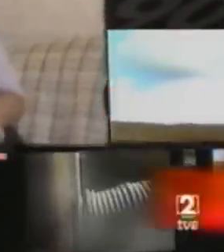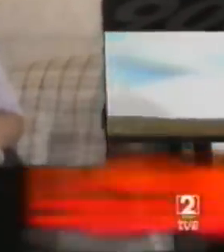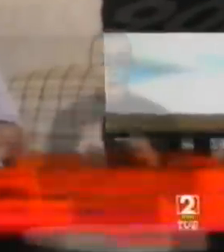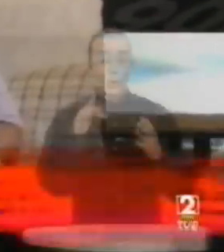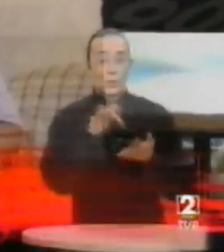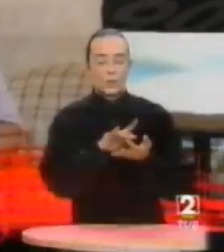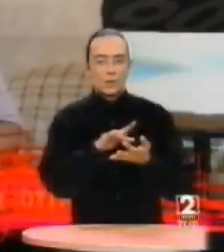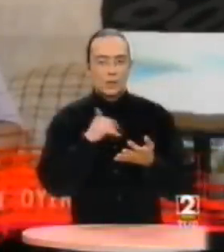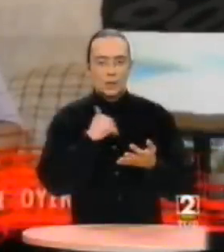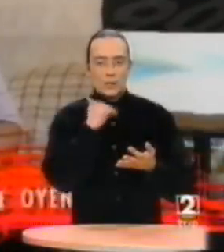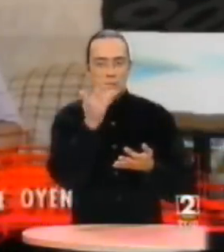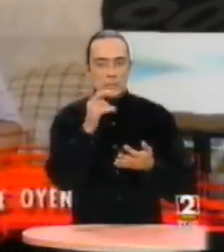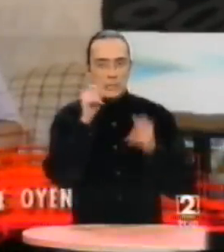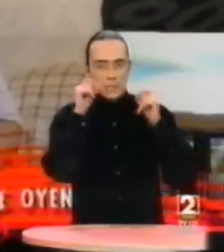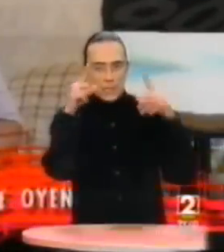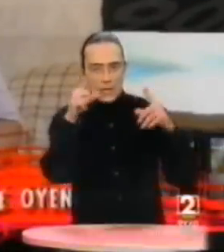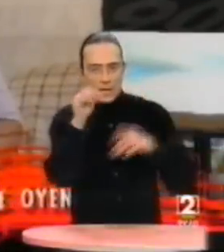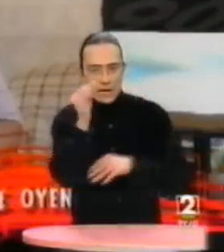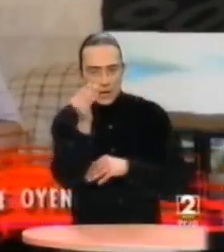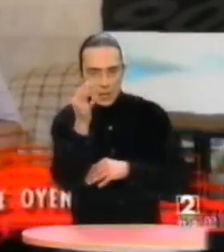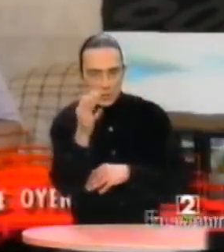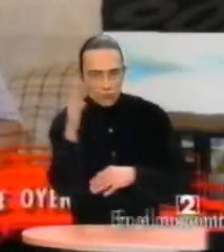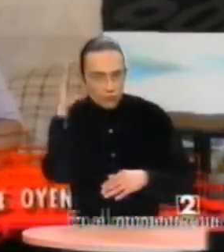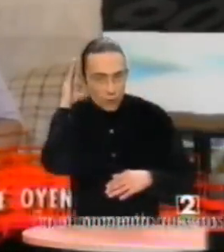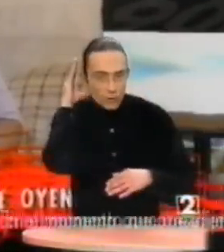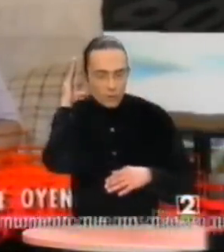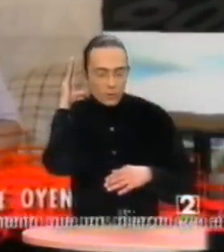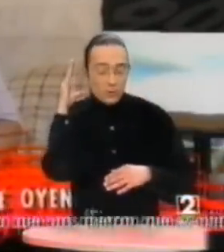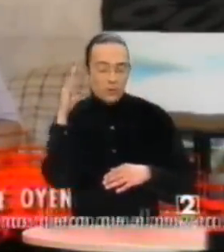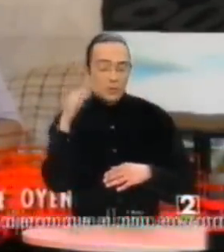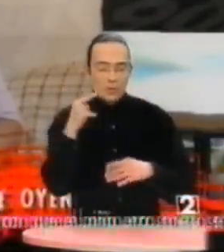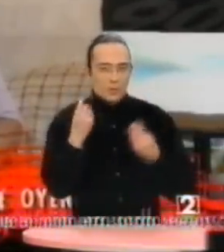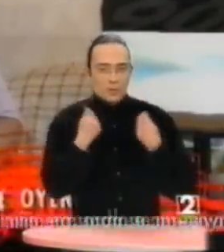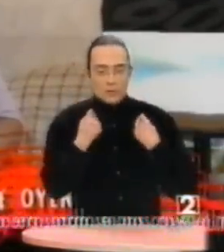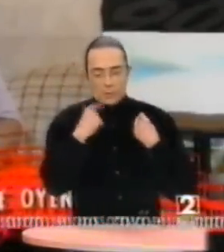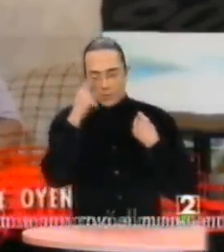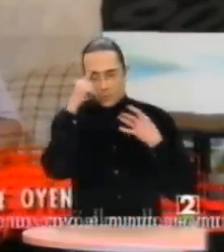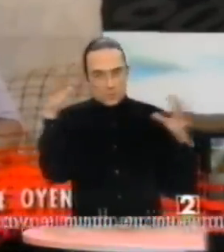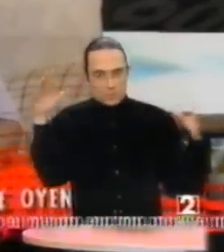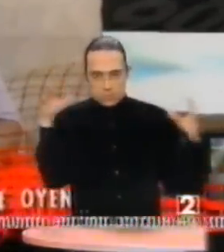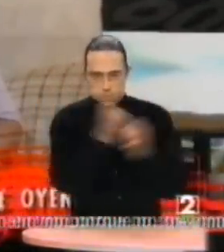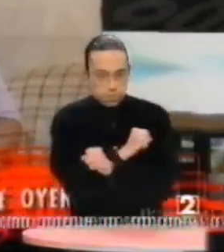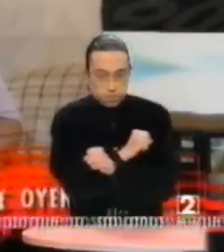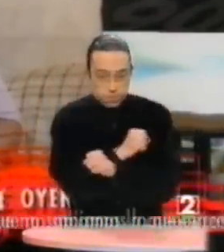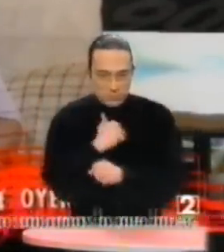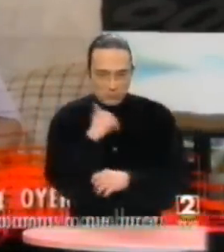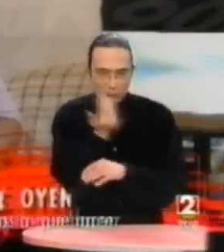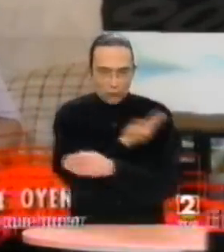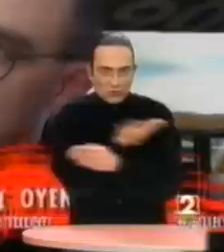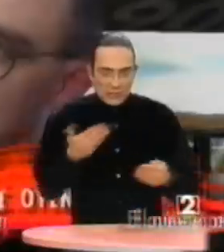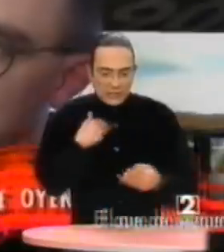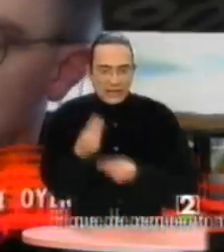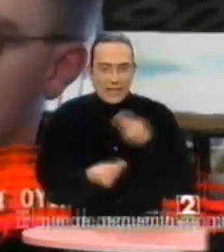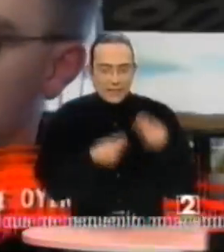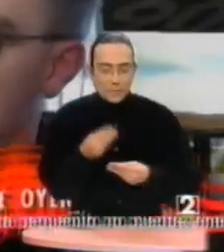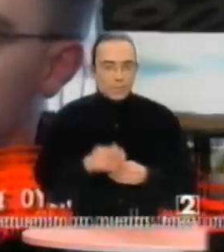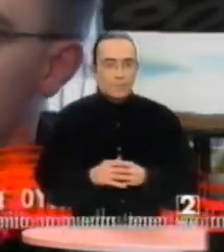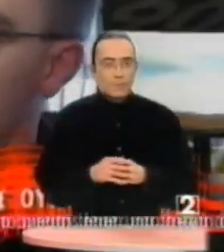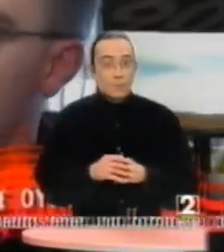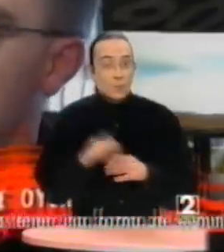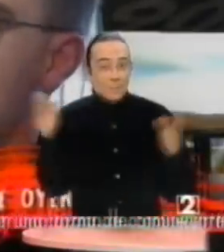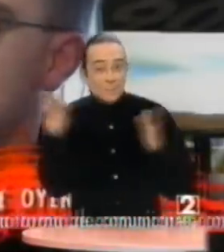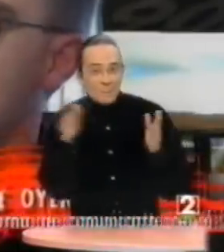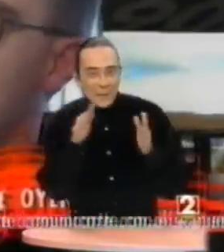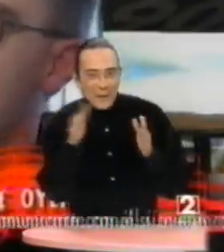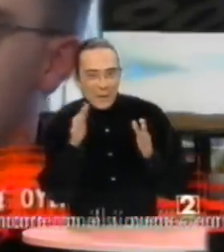En el momento que nos dijeron que el niño era sordo, se nos cae el mundo encima porque no sabíamos lo que hacer. El que de